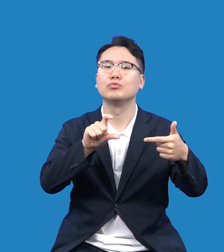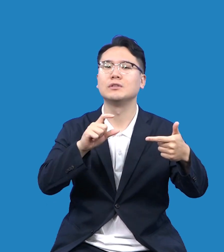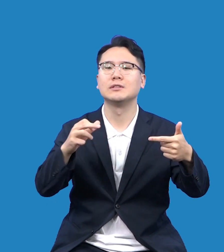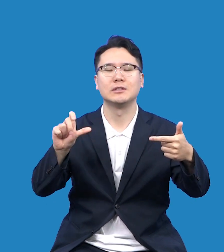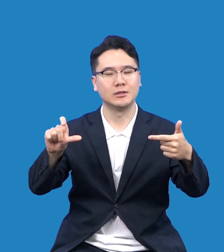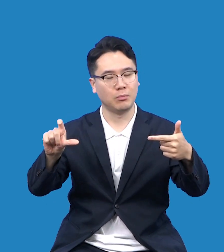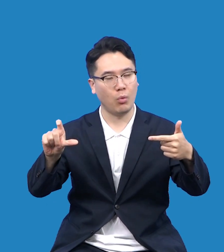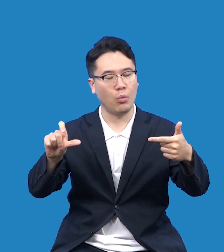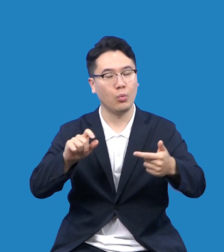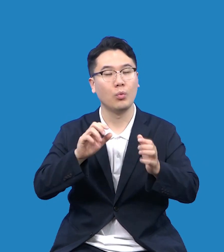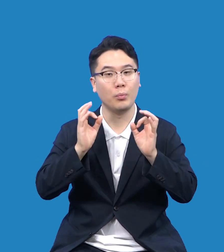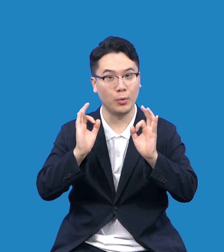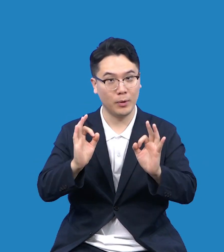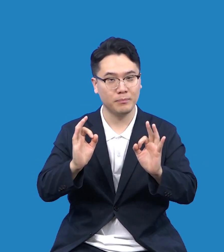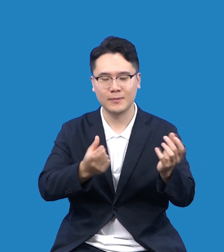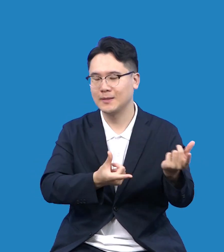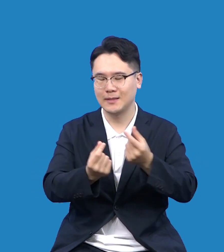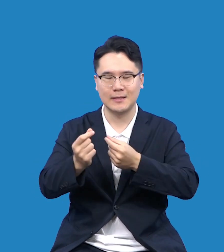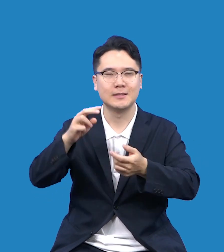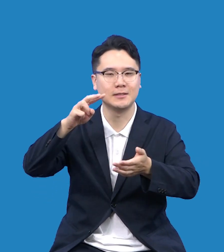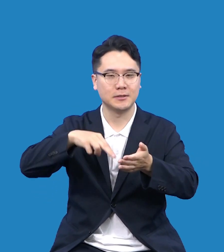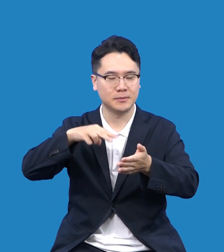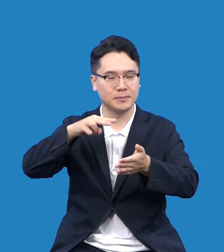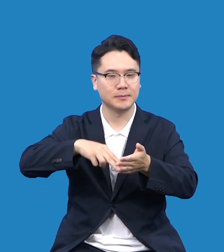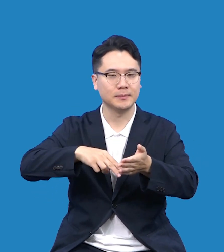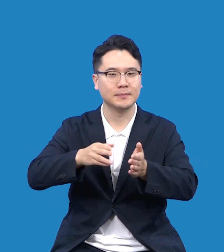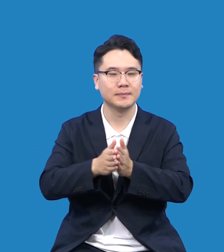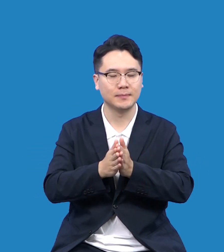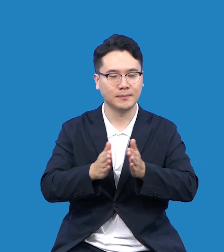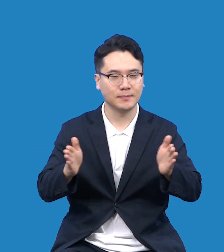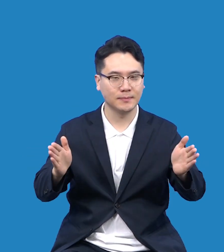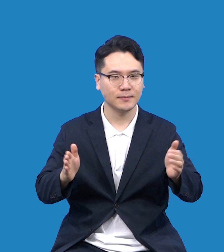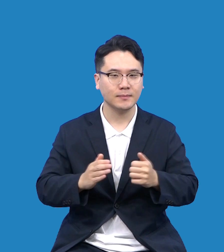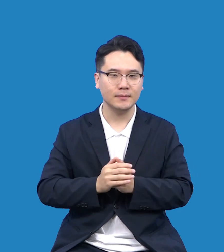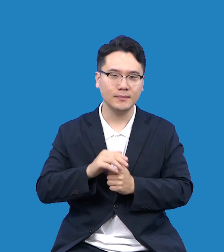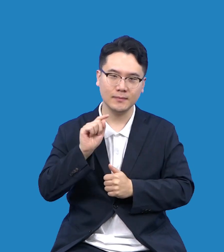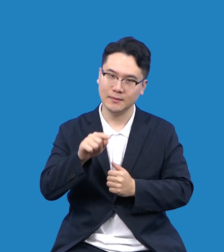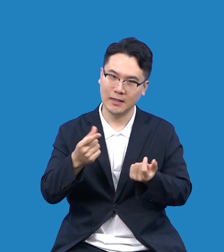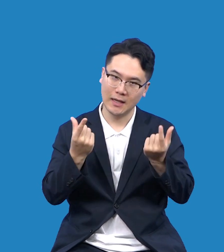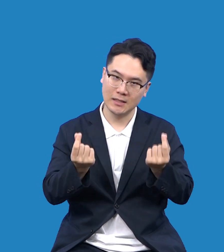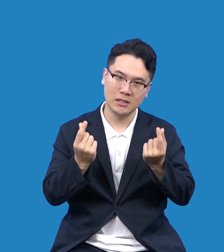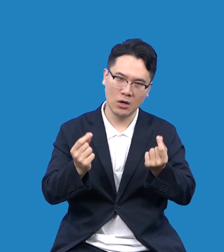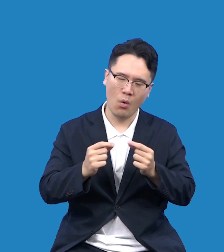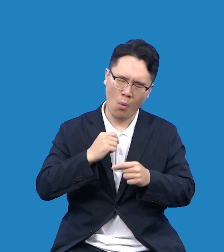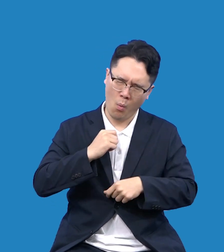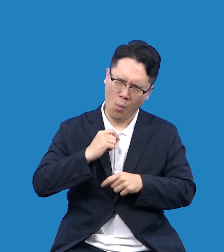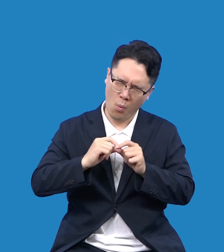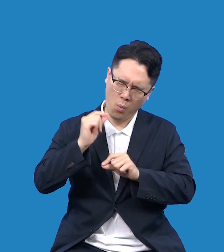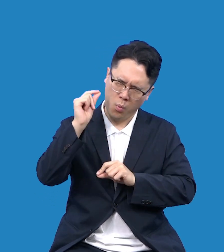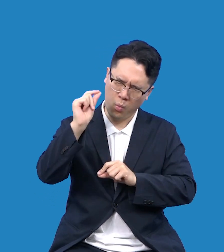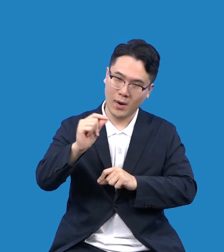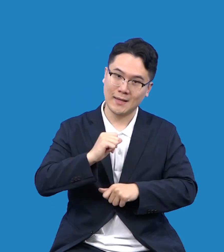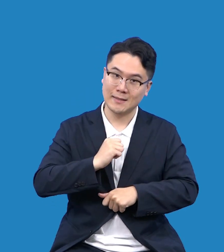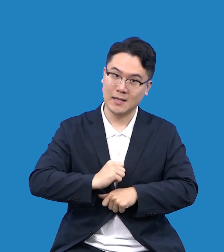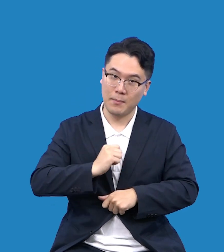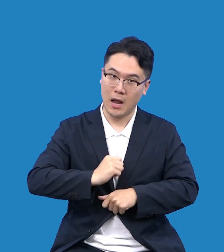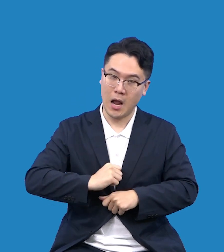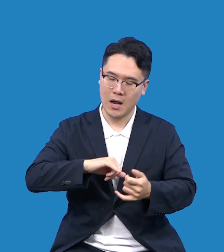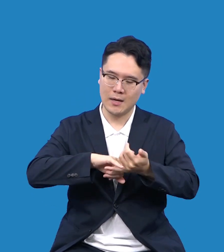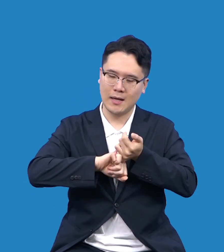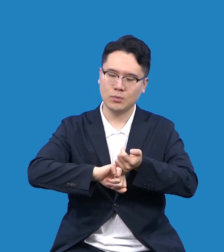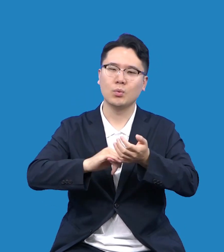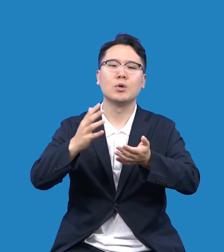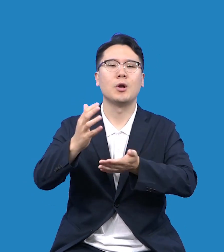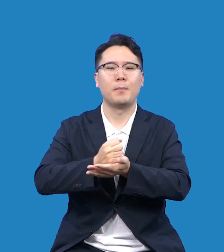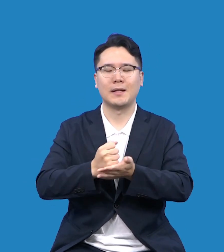보면, 자, 한번 같이 읽겠습니다. 히브리서 6장 15절 시작. 그가 이같이 오래 참아